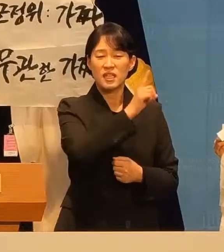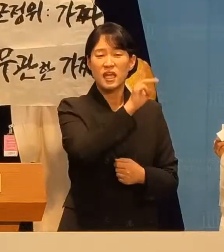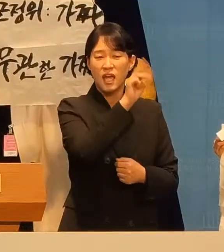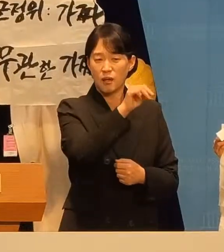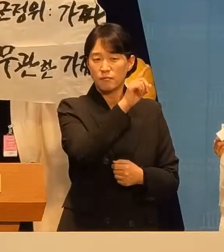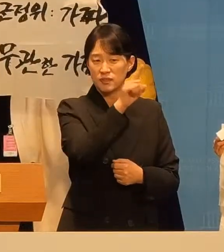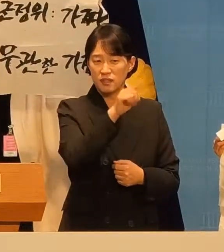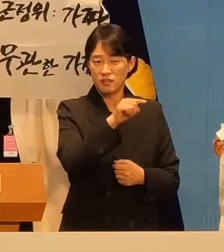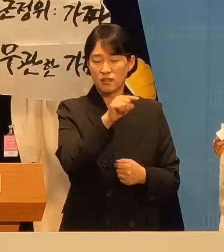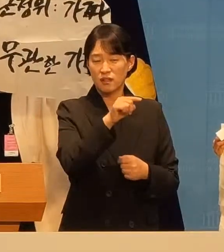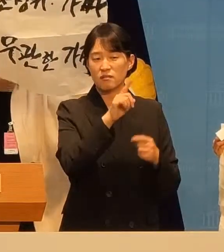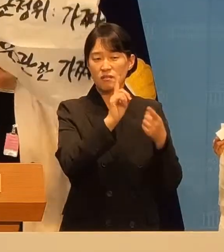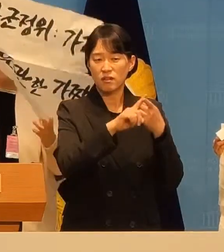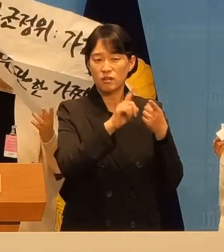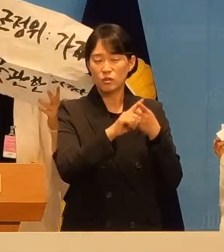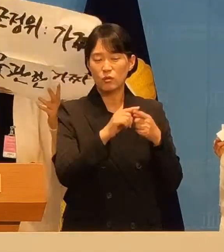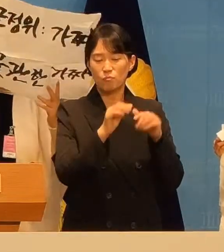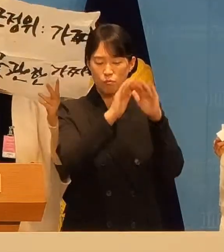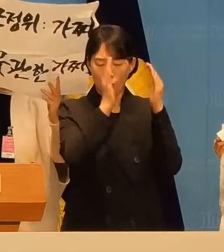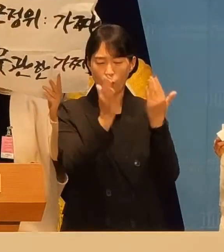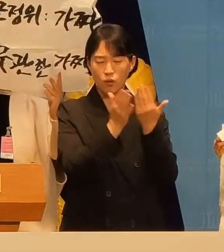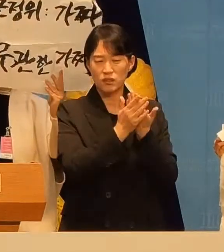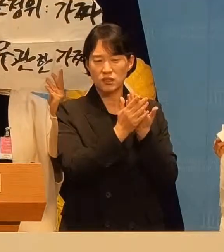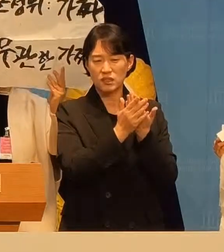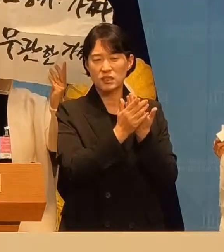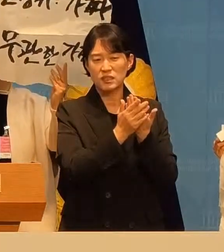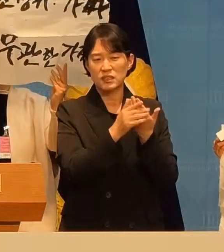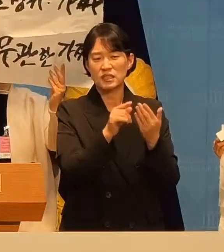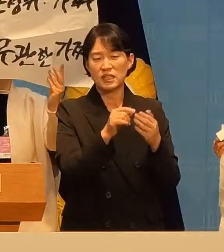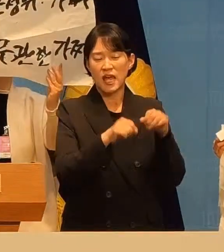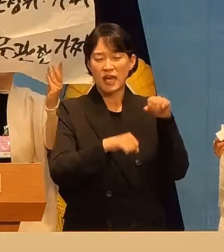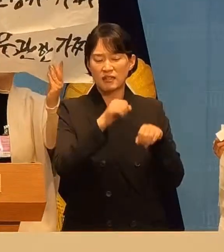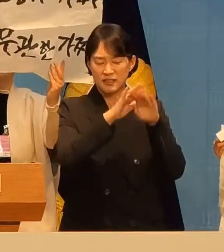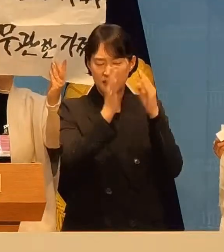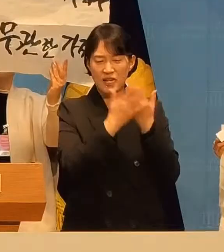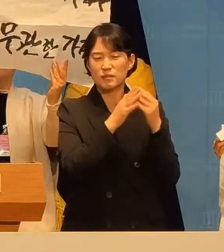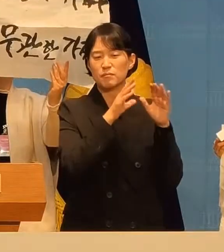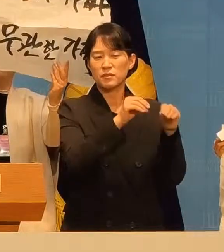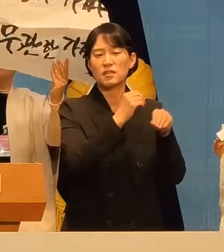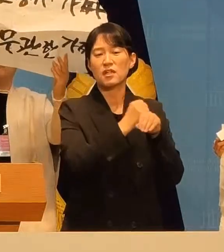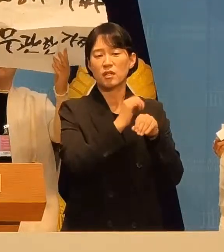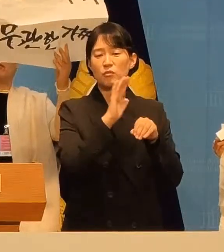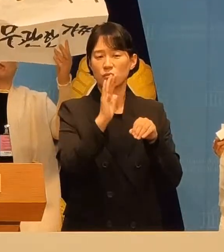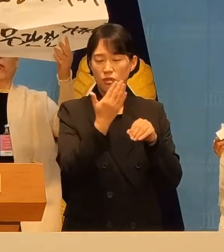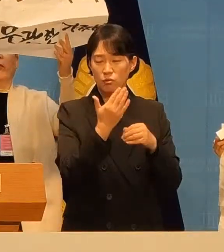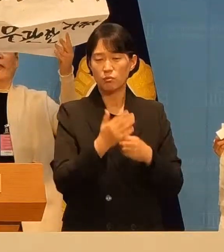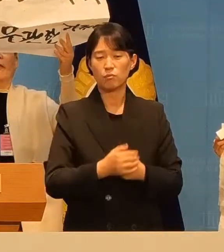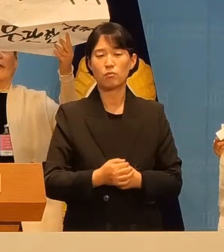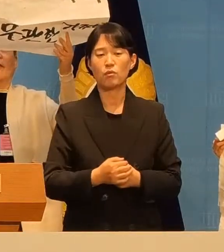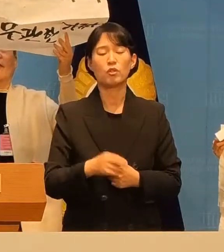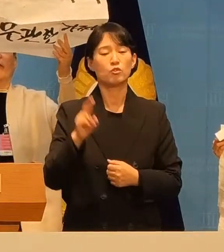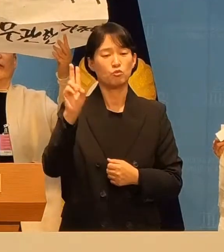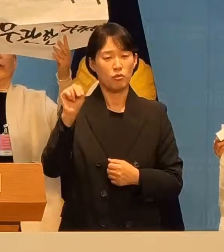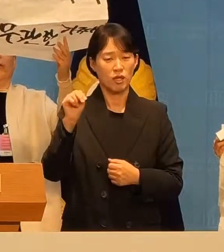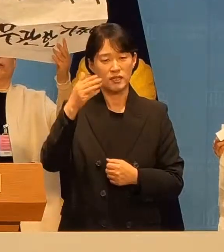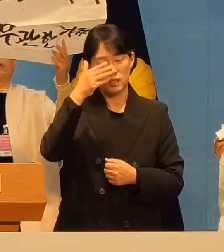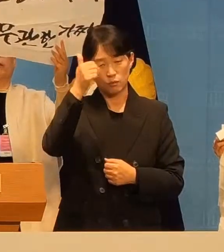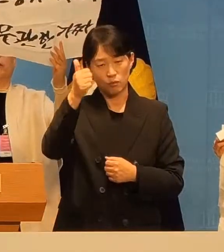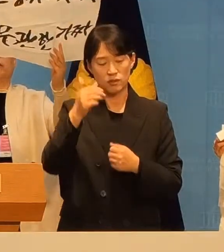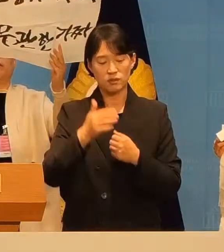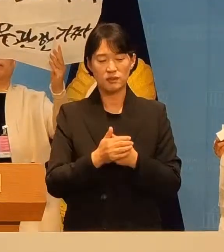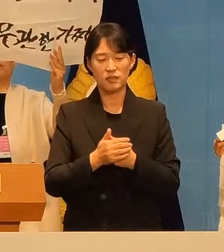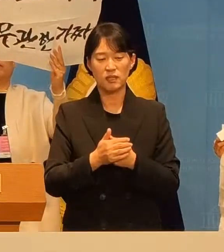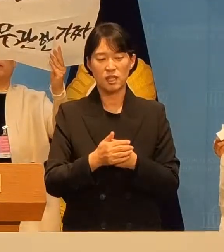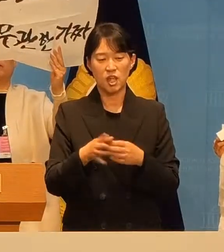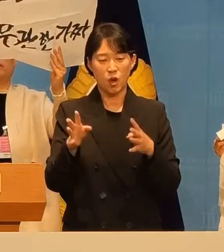향하여 에서로부터 모든 적대 행위를 금지하도록 되어 있고 정전협정 17항에 의해 유엔 사령관은 협정 위반에